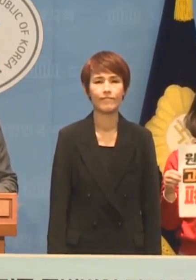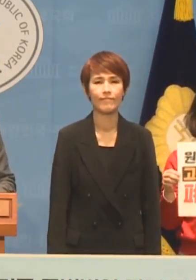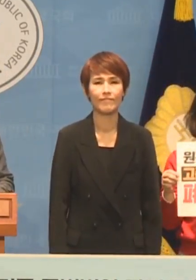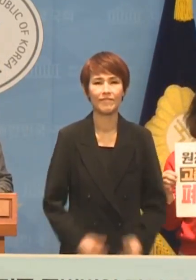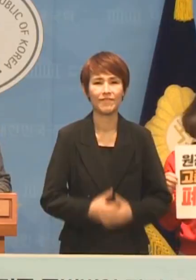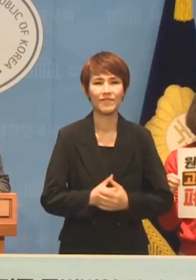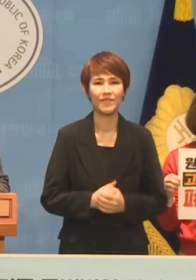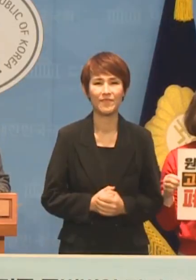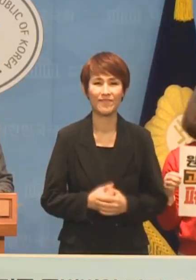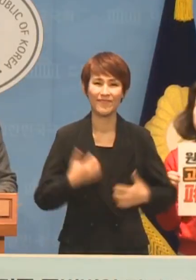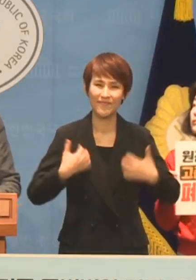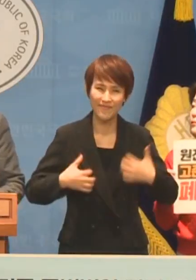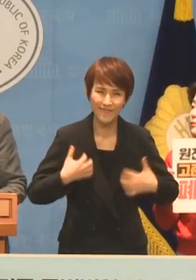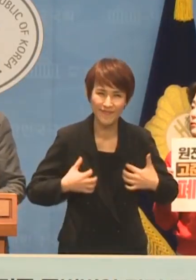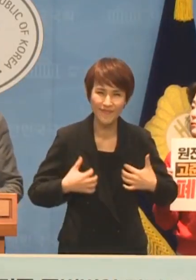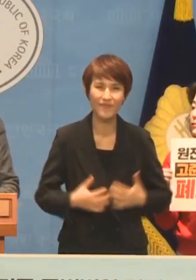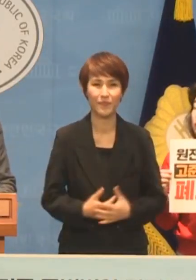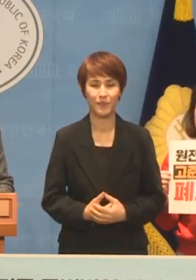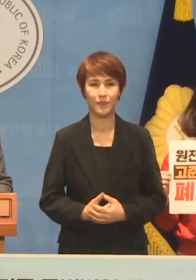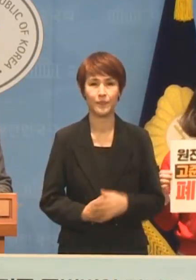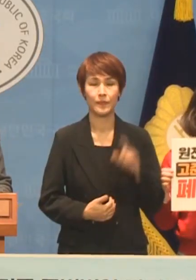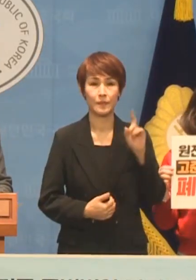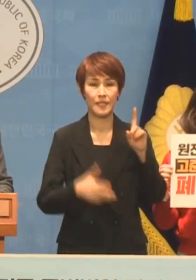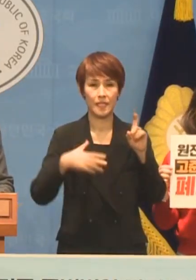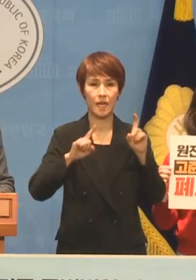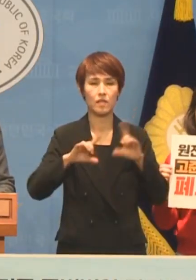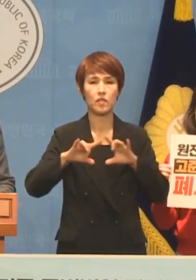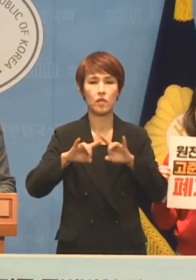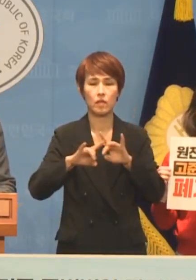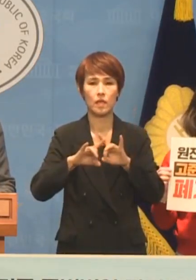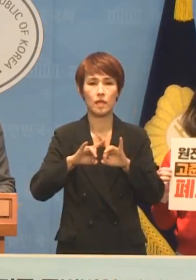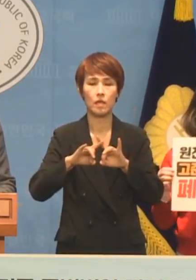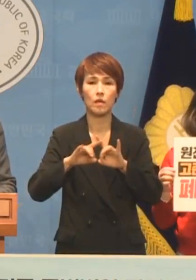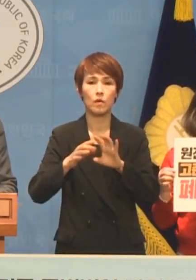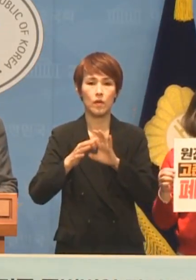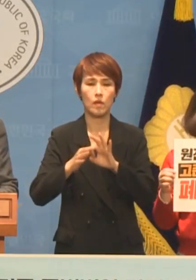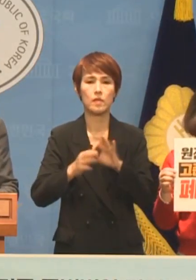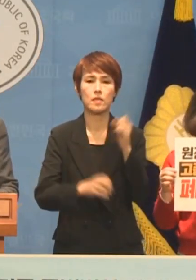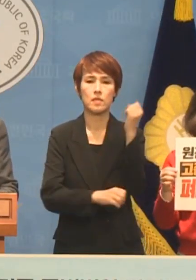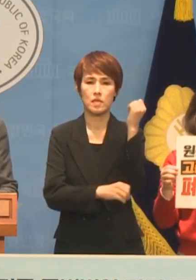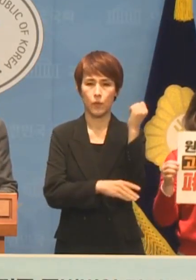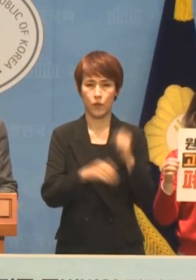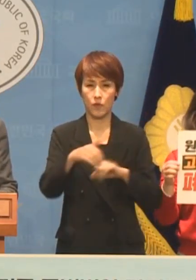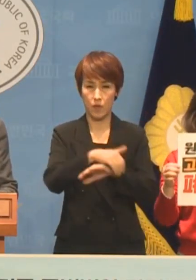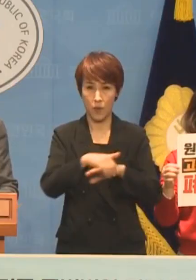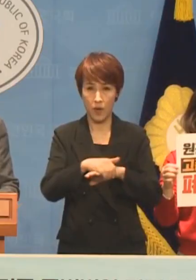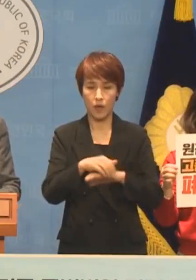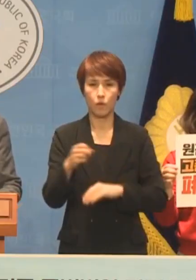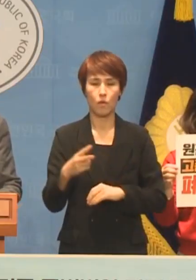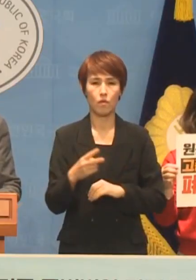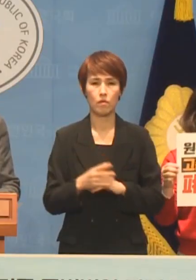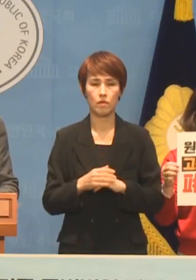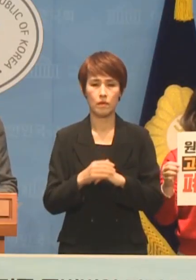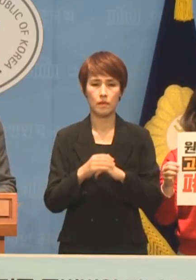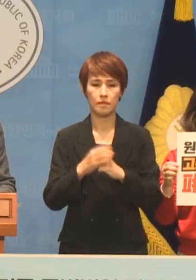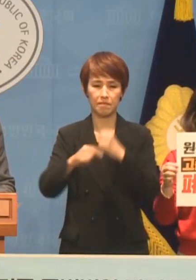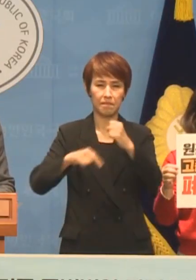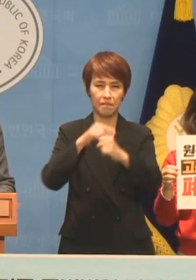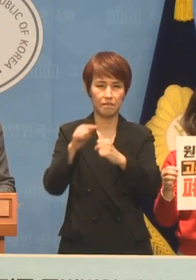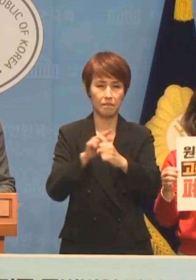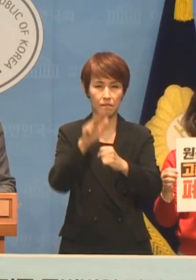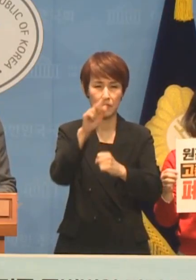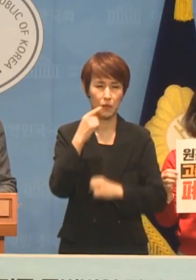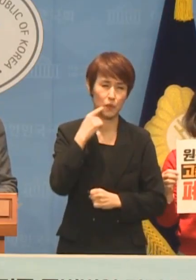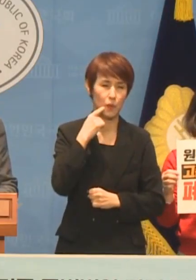예, 기자님들 반갑습니다. 제11차 전력수급 기본계획과 고준위 방사선 폐기물 특별법 관련 국회